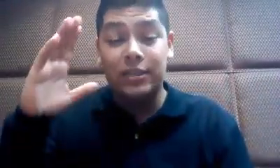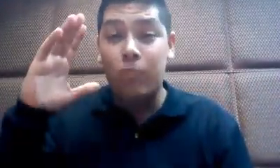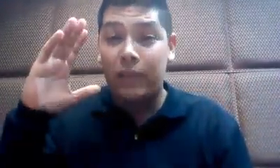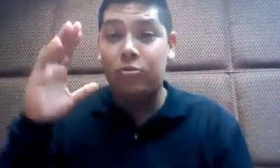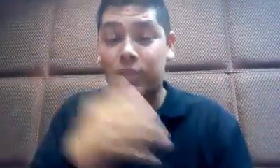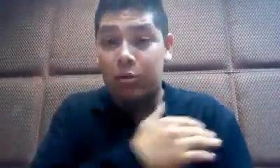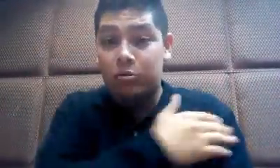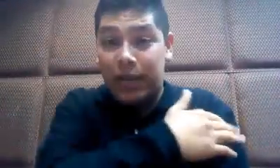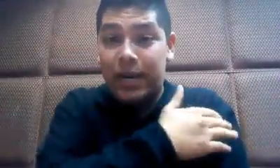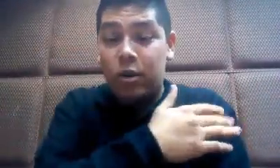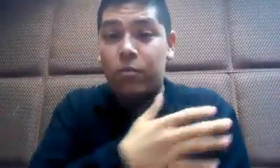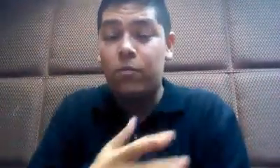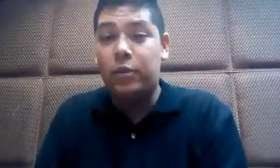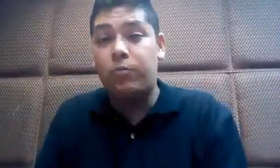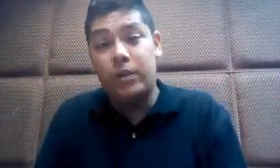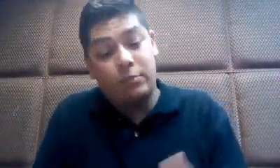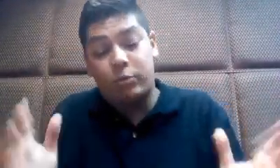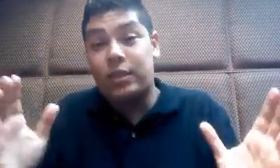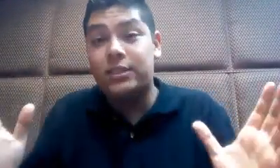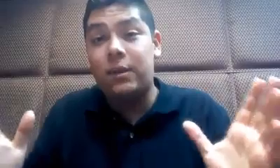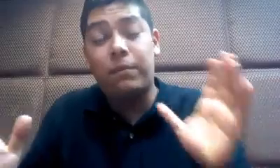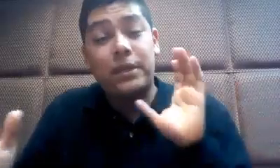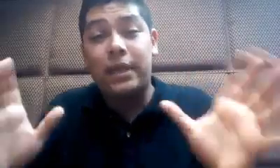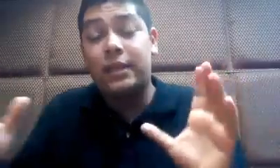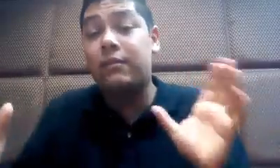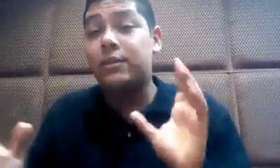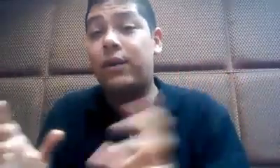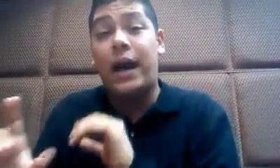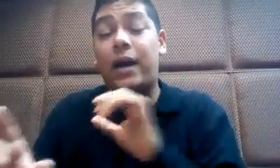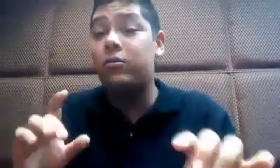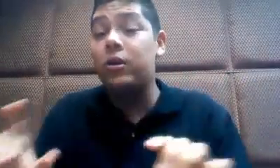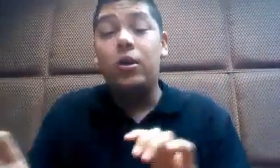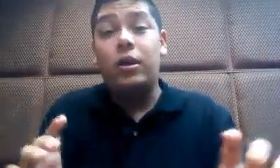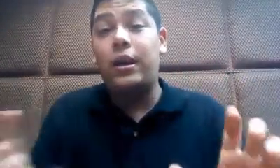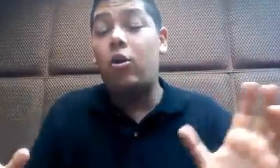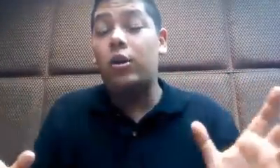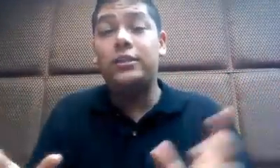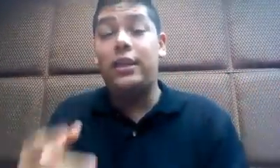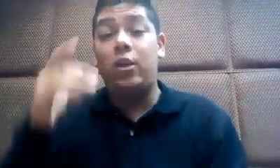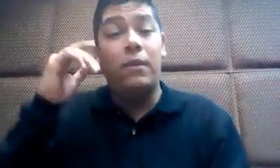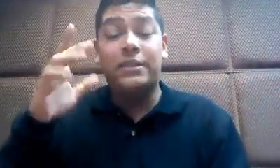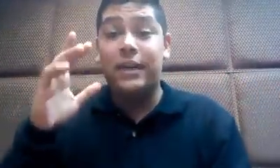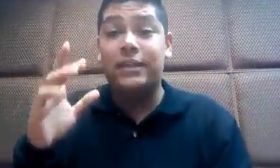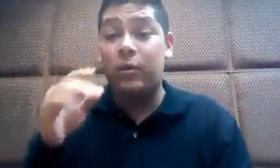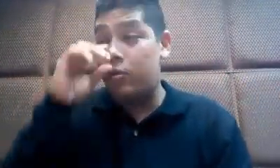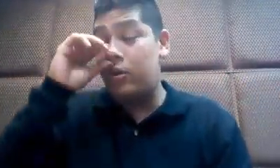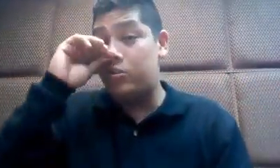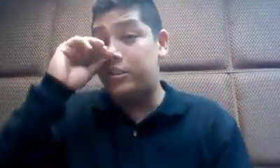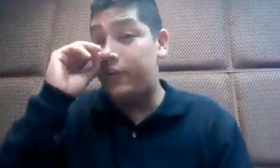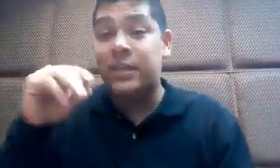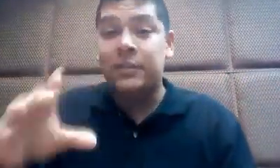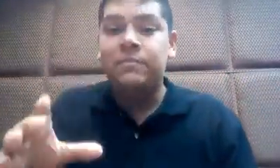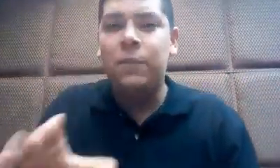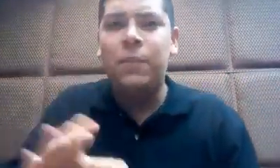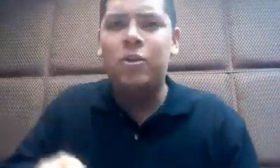un vato. O sea, rozarle el hombro a un vato porque pues tienes que pasar y ya te vas a bajar. O recórranse. Y lo más cagante es cuando los choferes... Siempre los